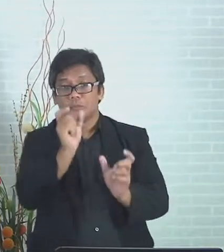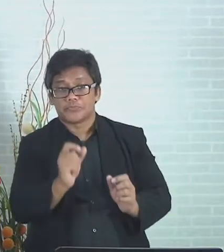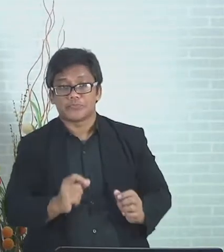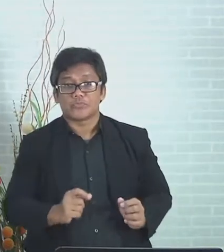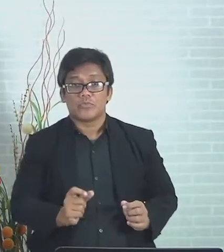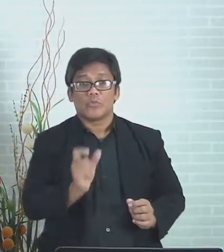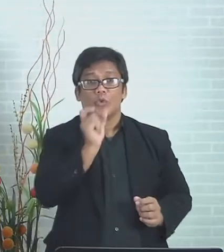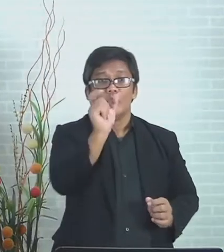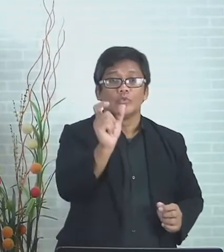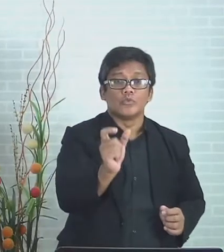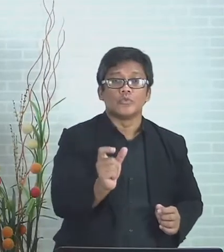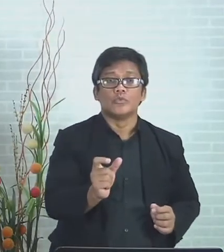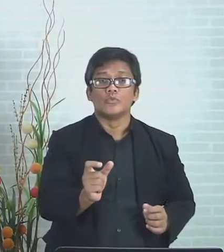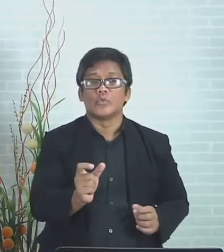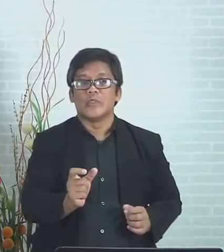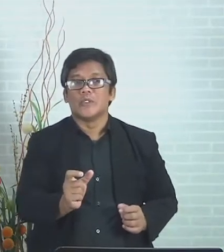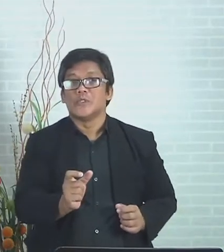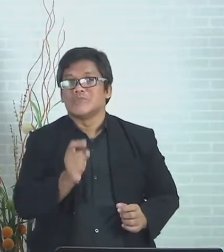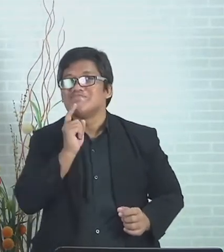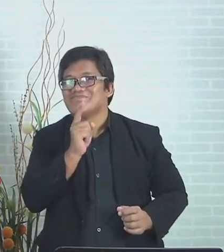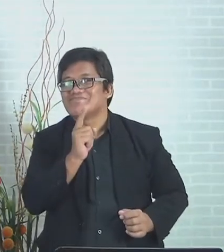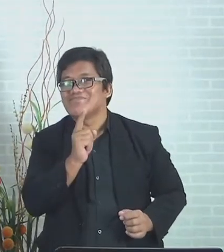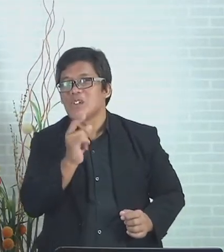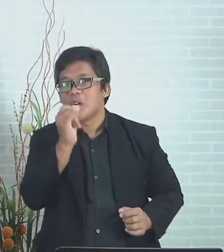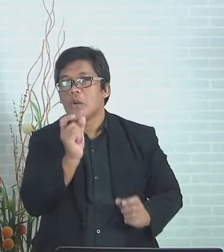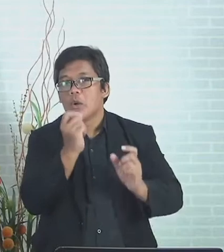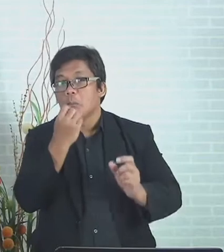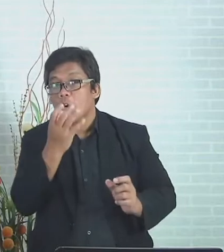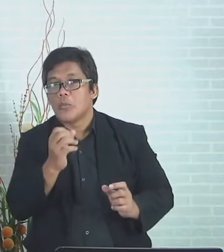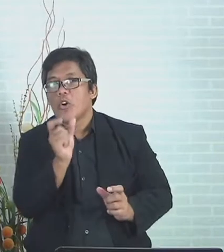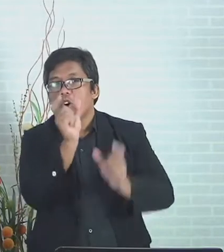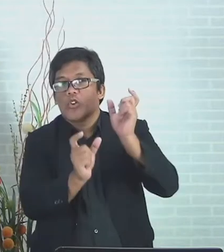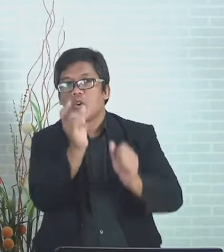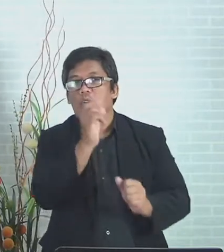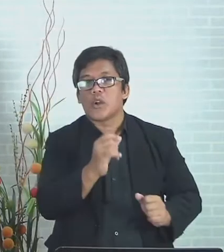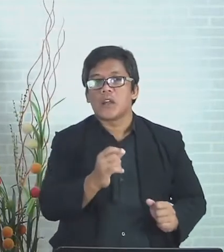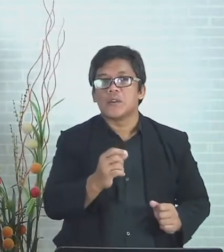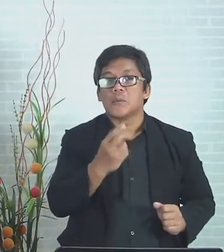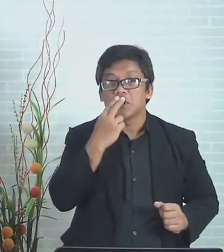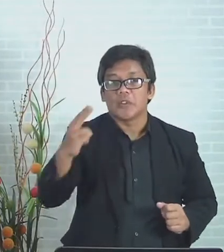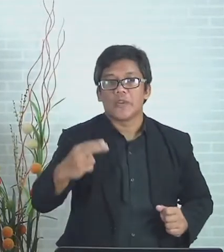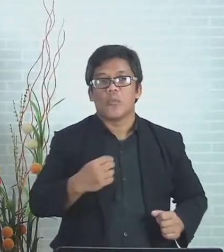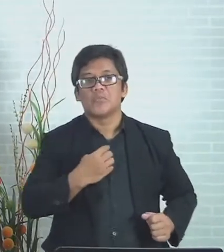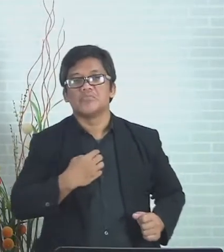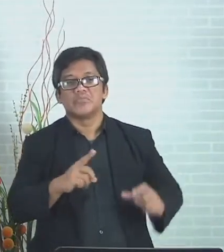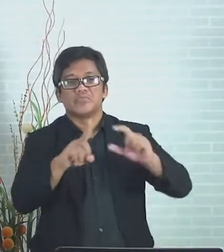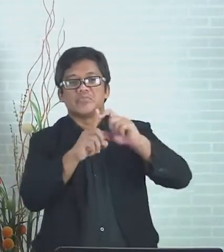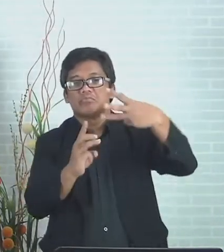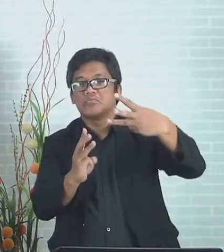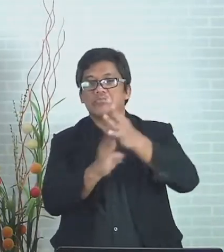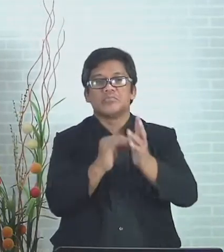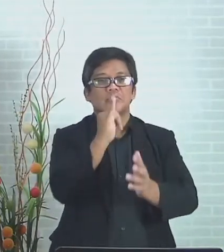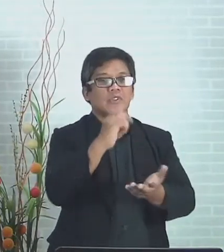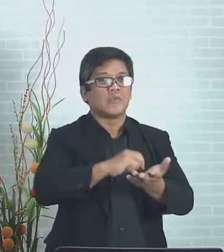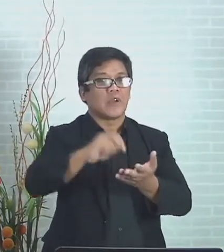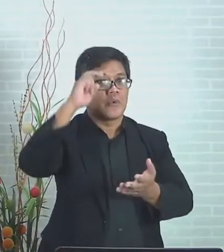meneguhkan perkataannya dan meyakinkan orang dia pakai selimut Demi nama Tuhan ya sering kita dengar itu